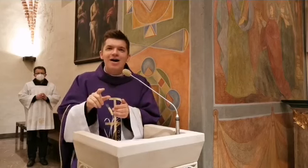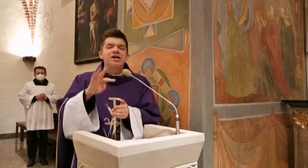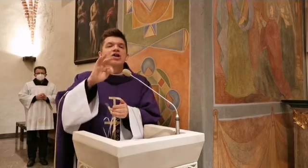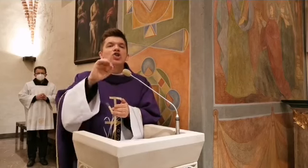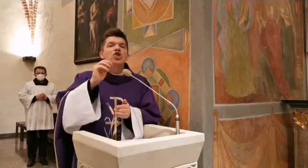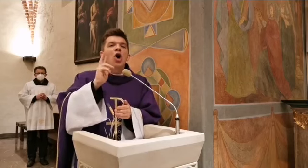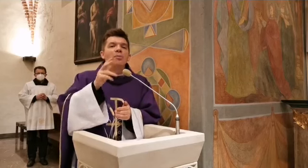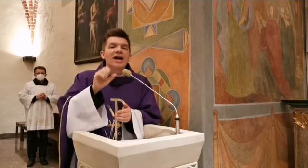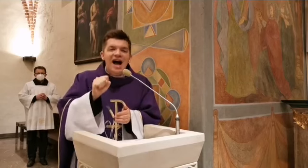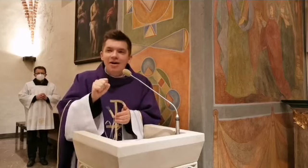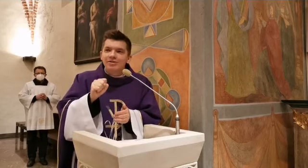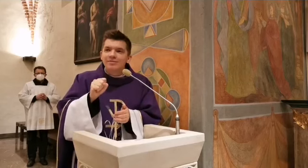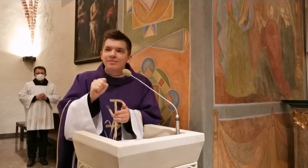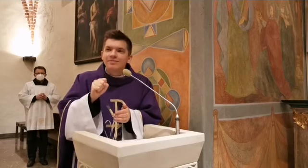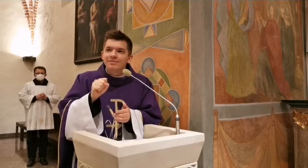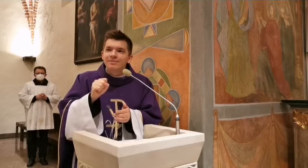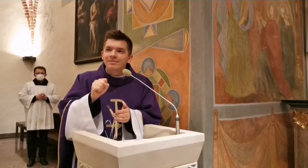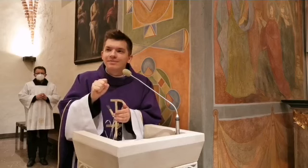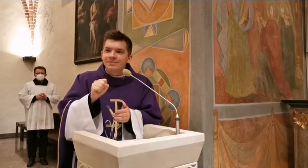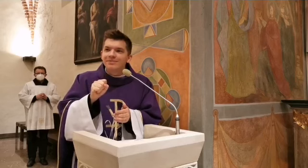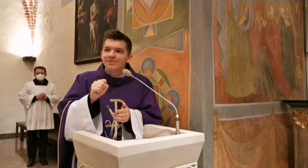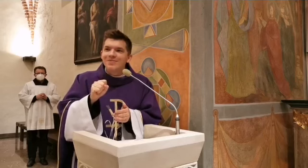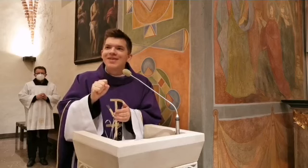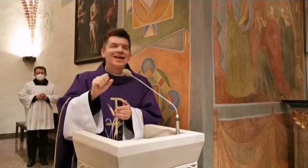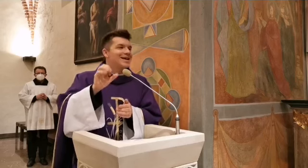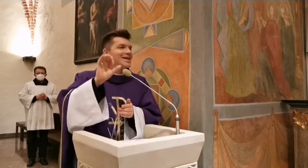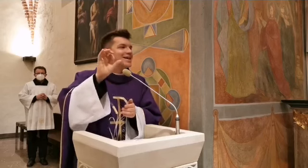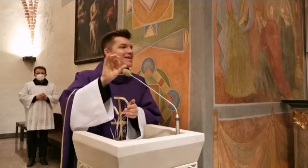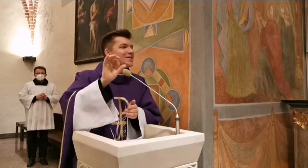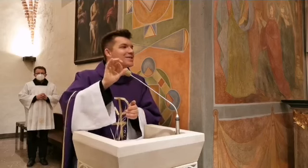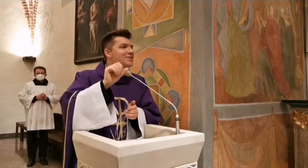Michała. Tomka. Tak, Tomka.